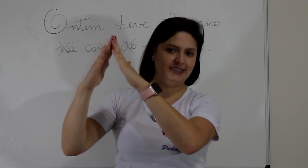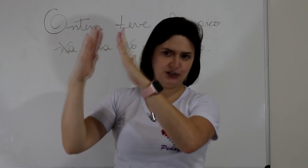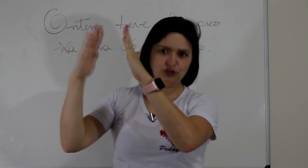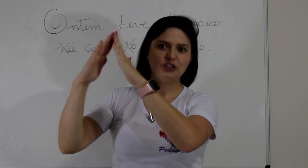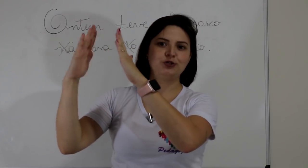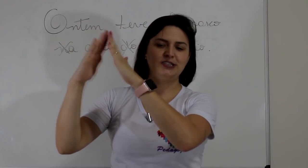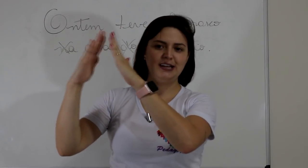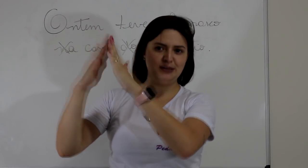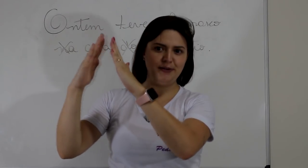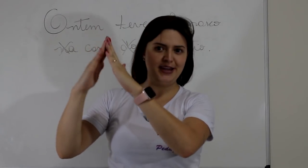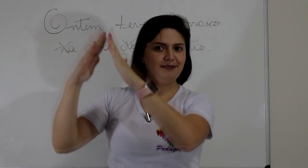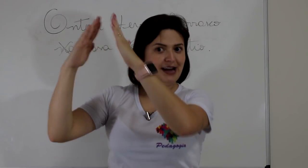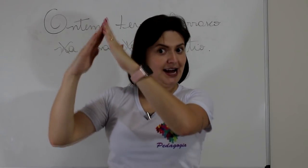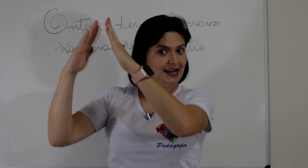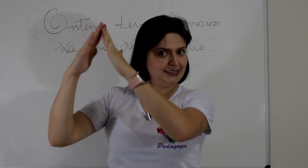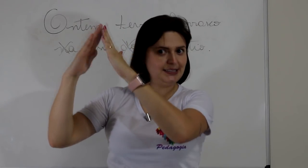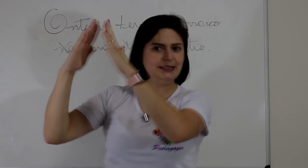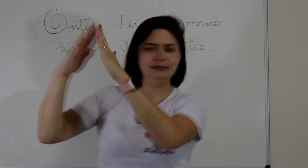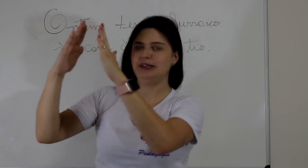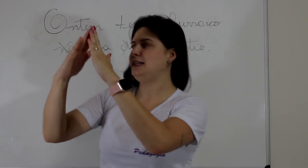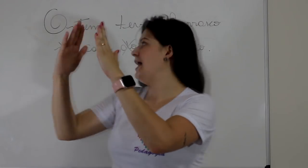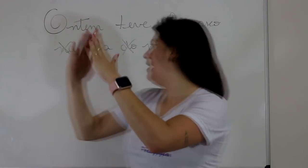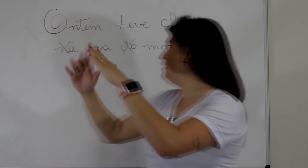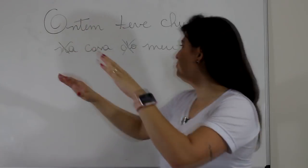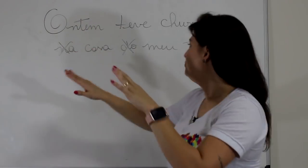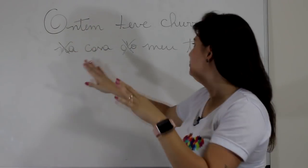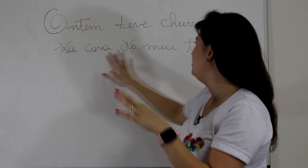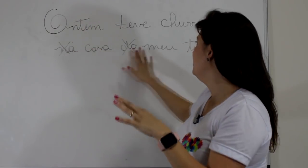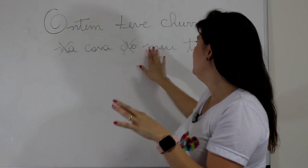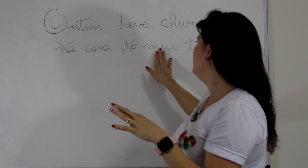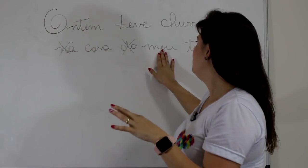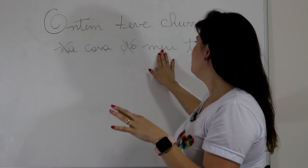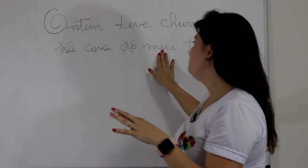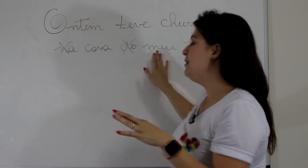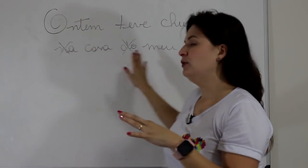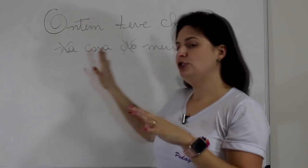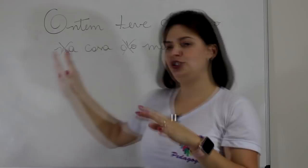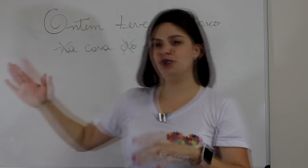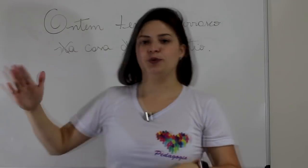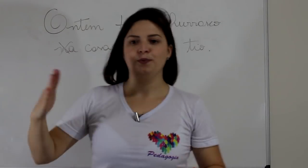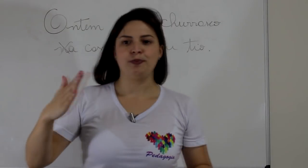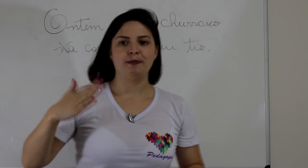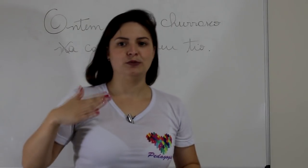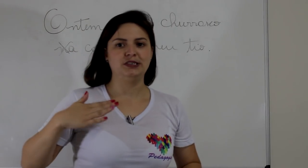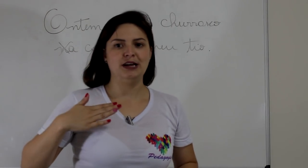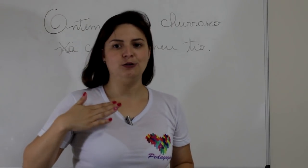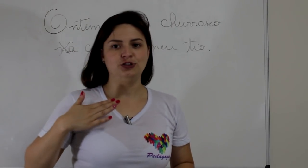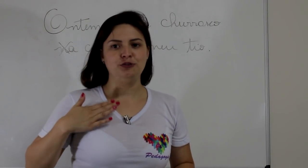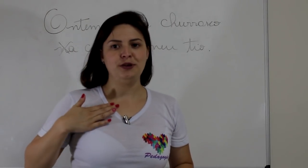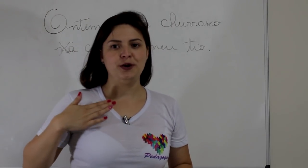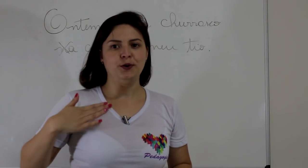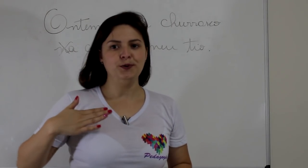Facinho de associar também. Casa, telhado. Meu tio. O sinal de